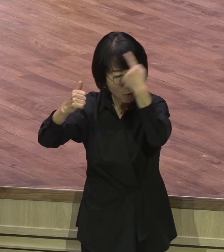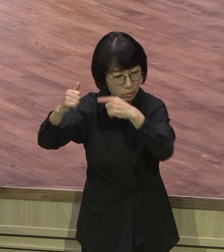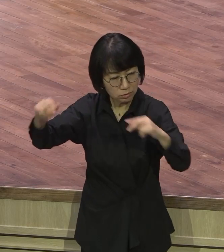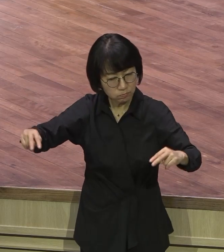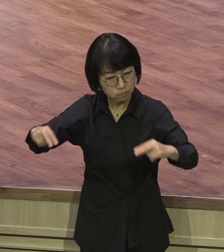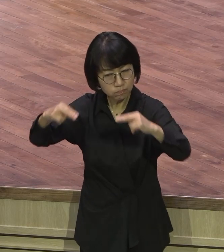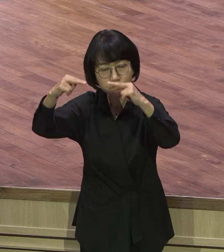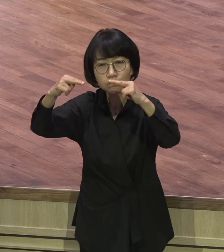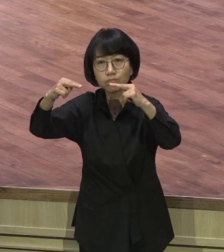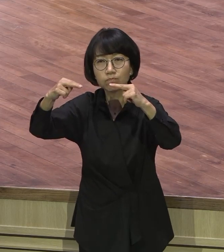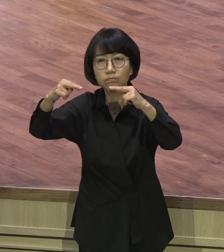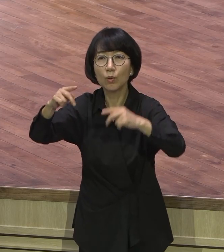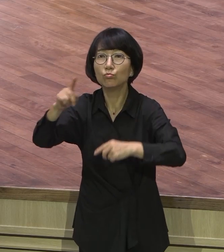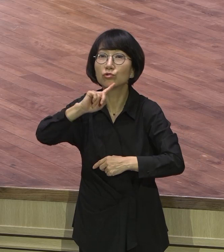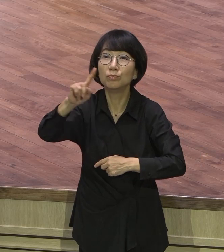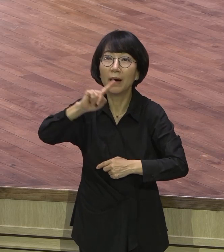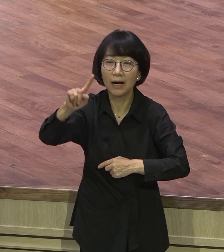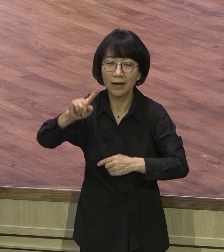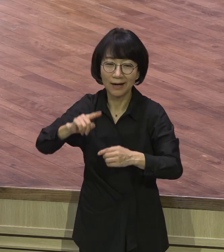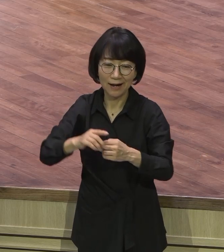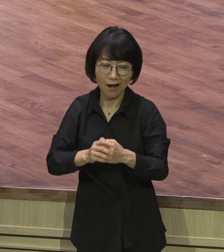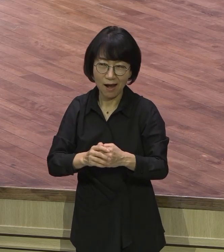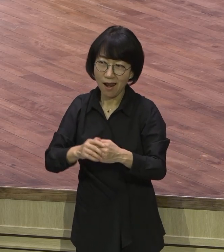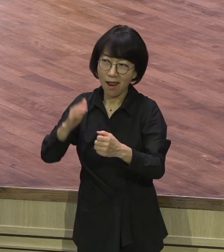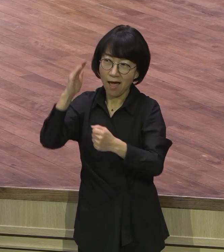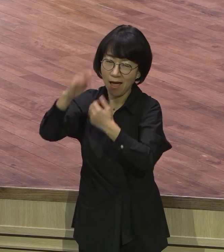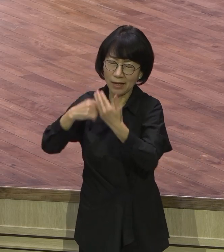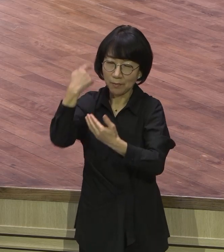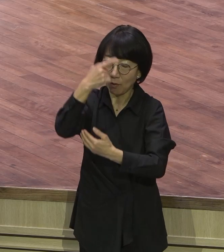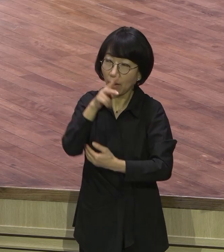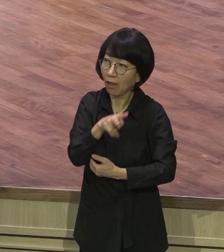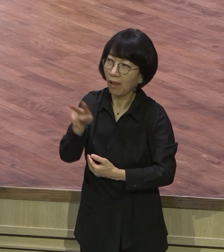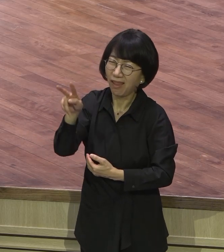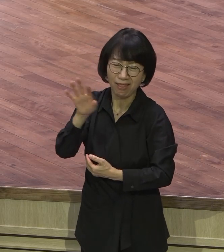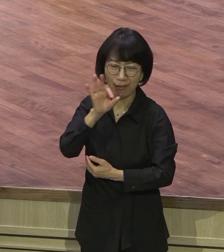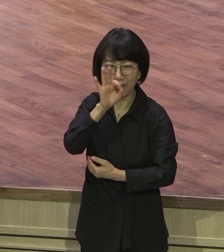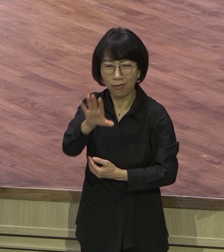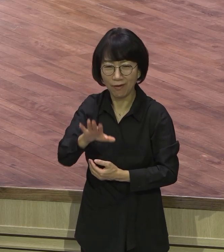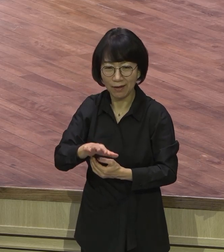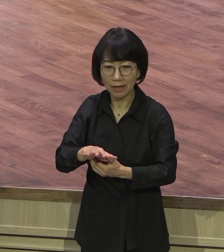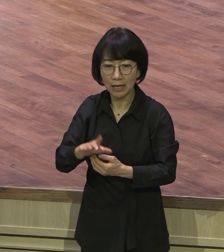그만큼 친밀하게 깊은 교제를 나누었다